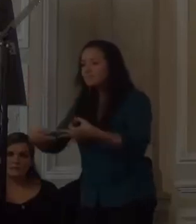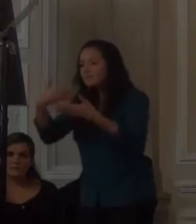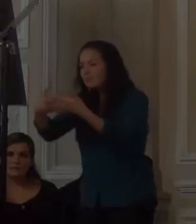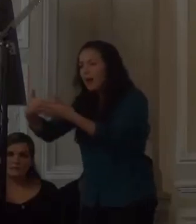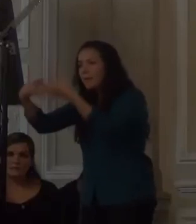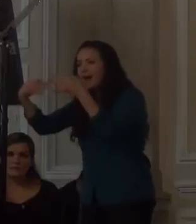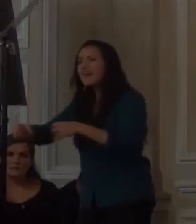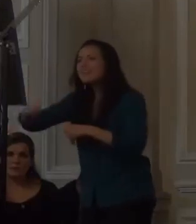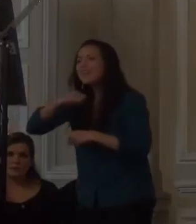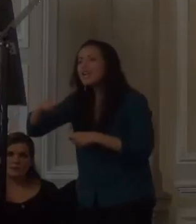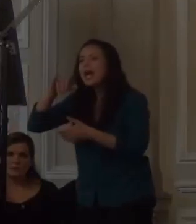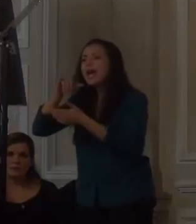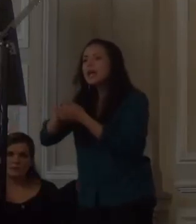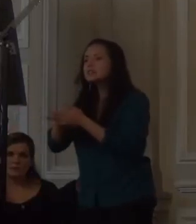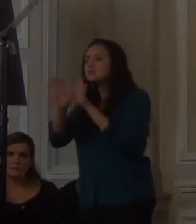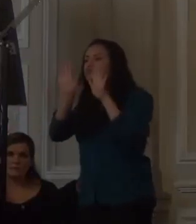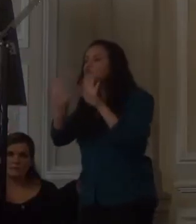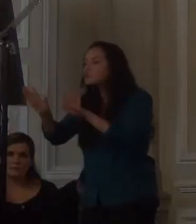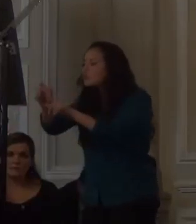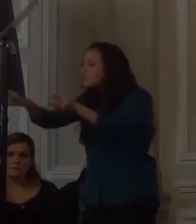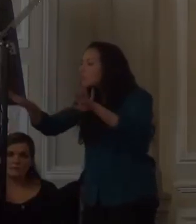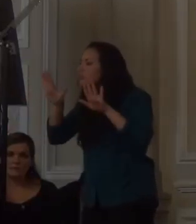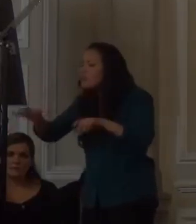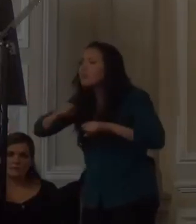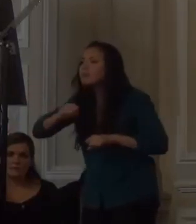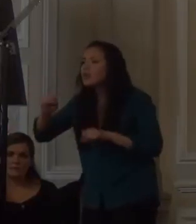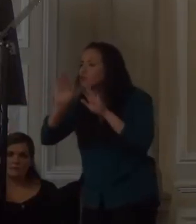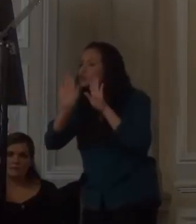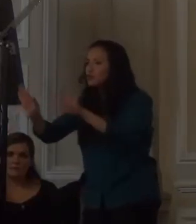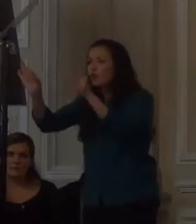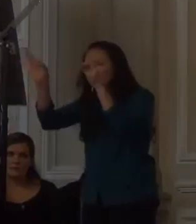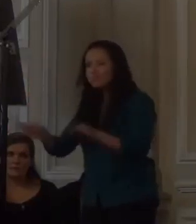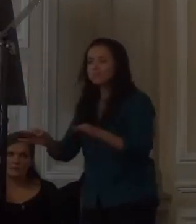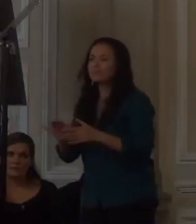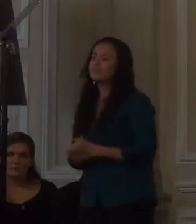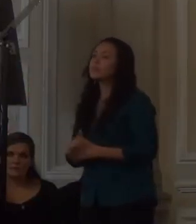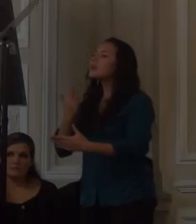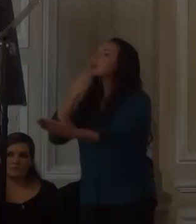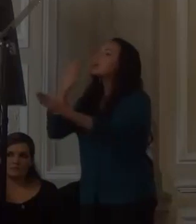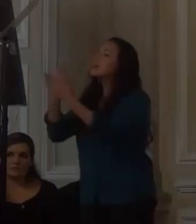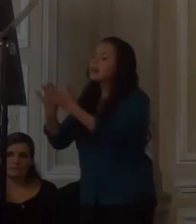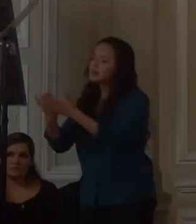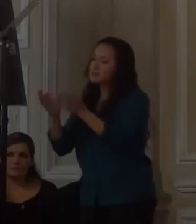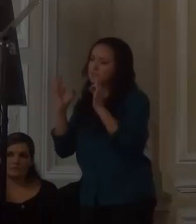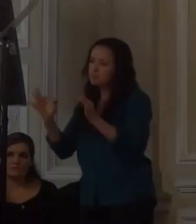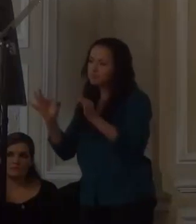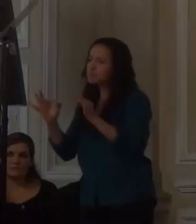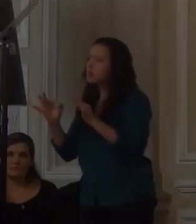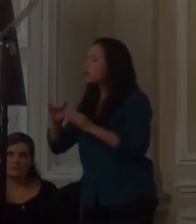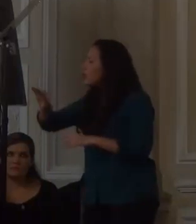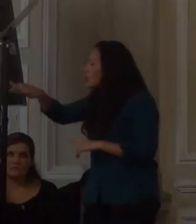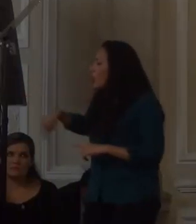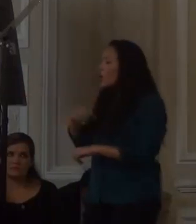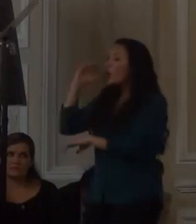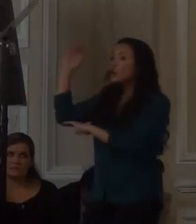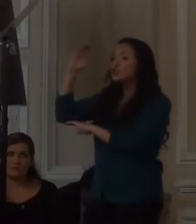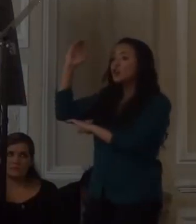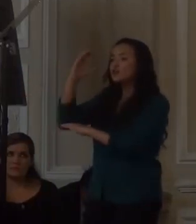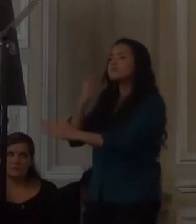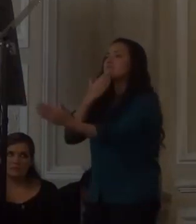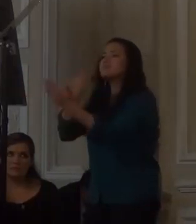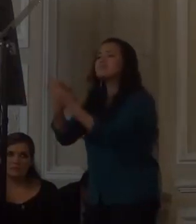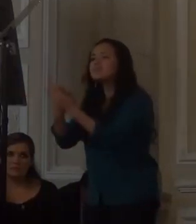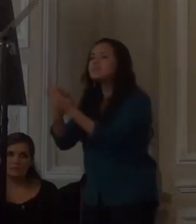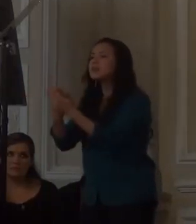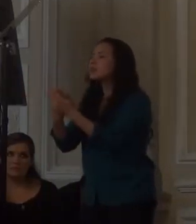siempre les han pertenecido a ustedes. Muchas gracias en nombre de todos los colombianos, a